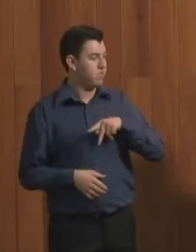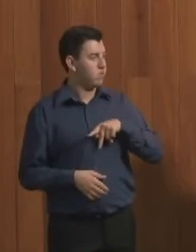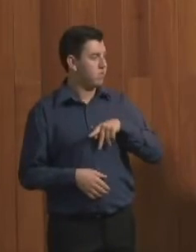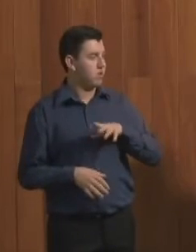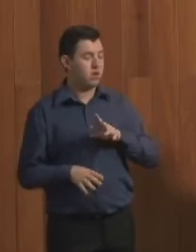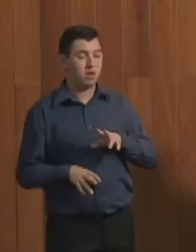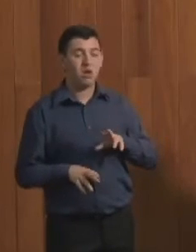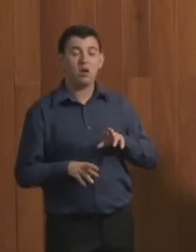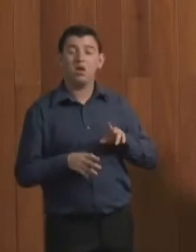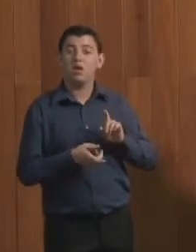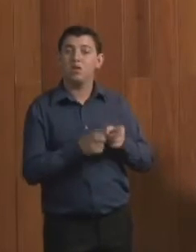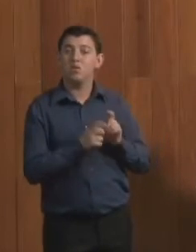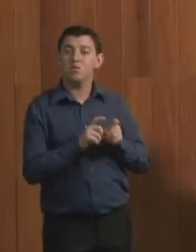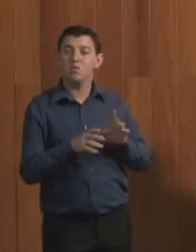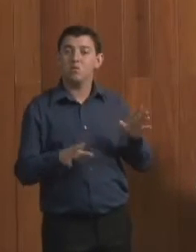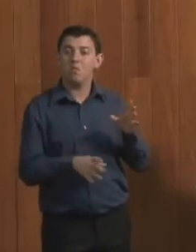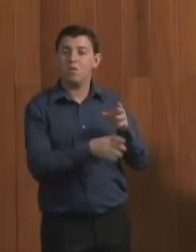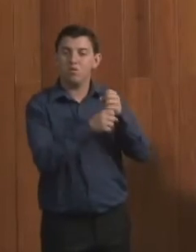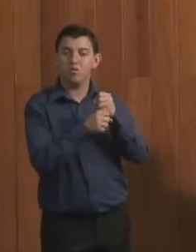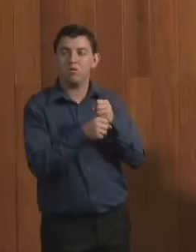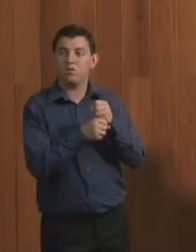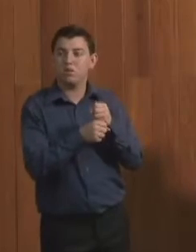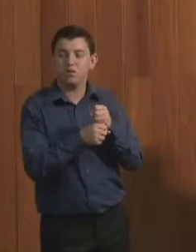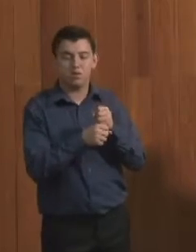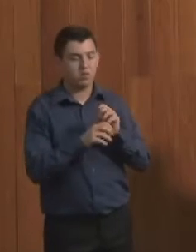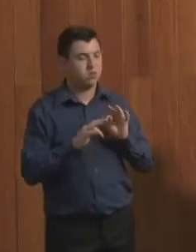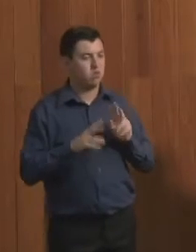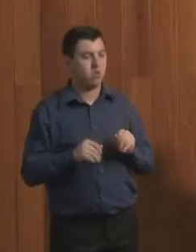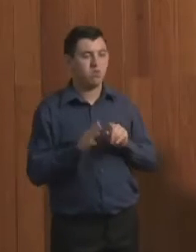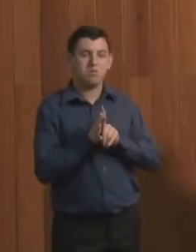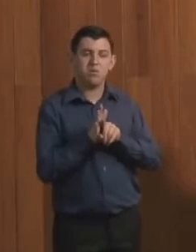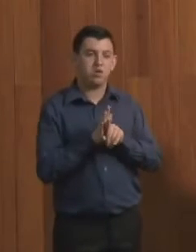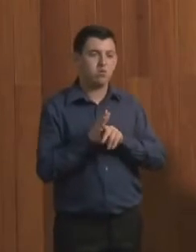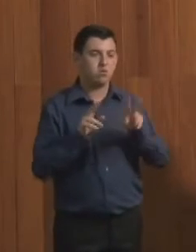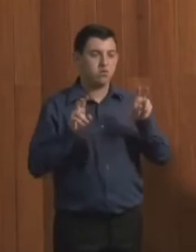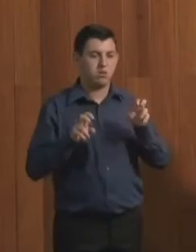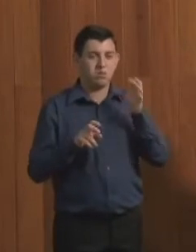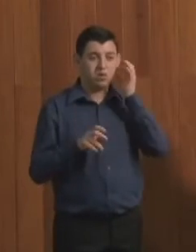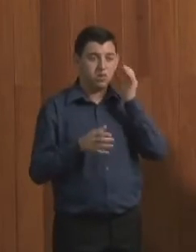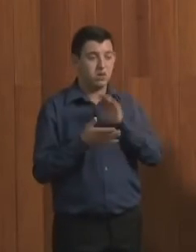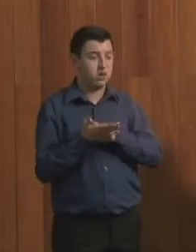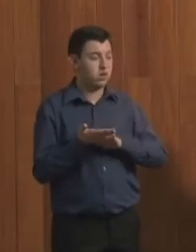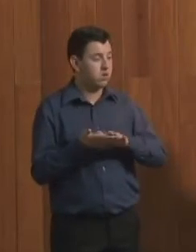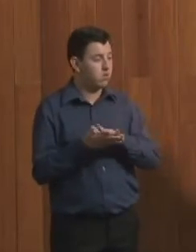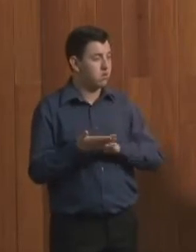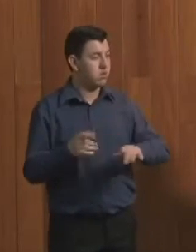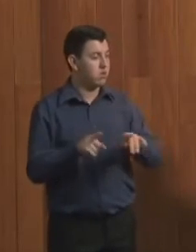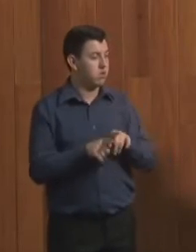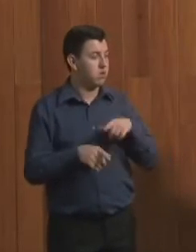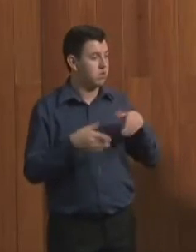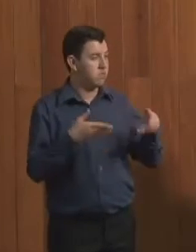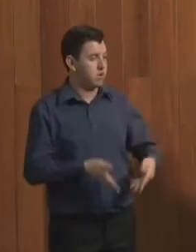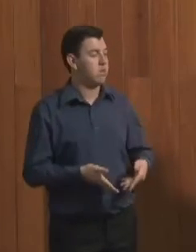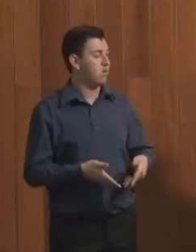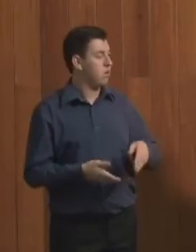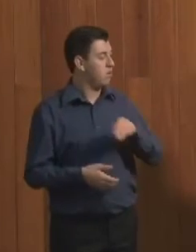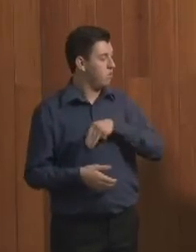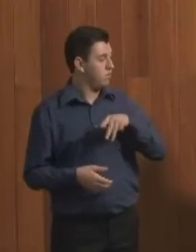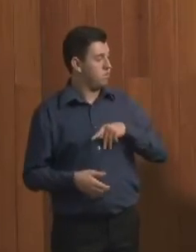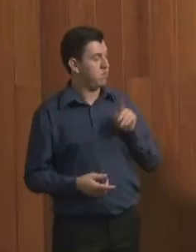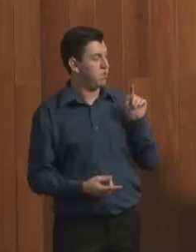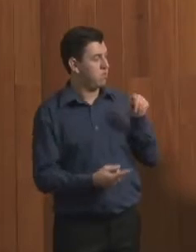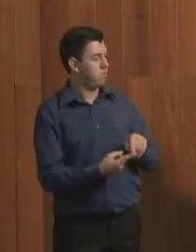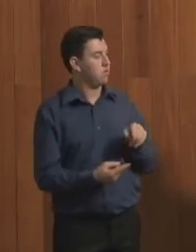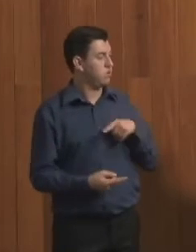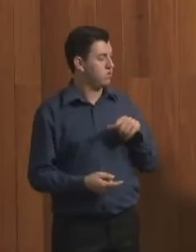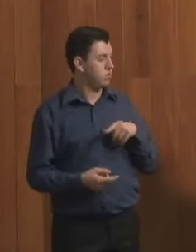informações sobre a realidade dos ciganos e a provocar as unidades do Ministério Público para que se aproximem das